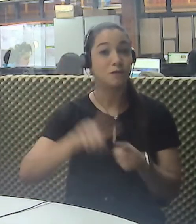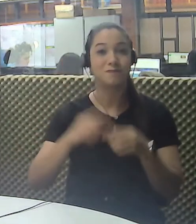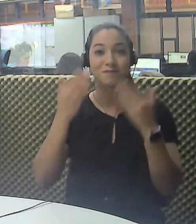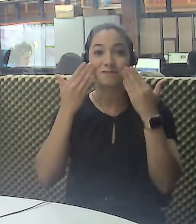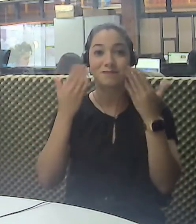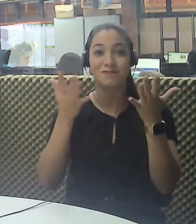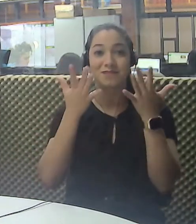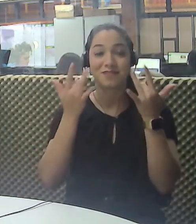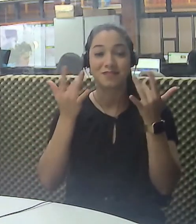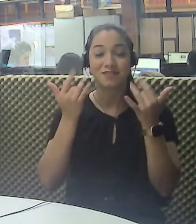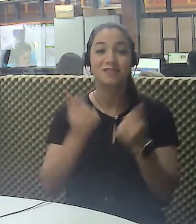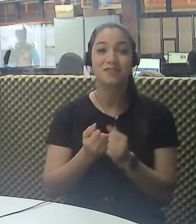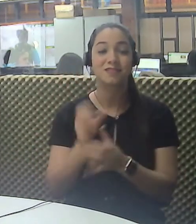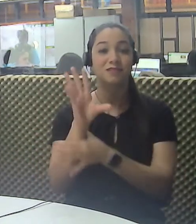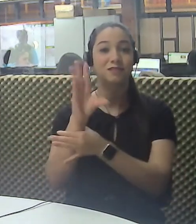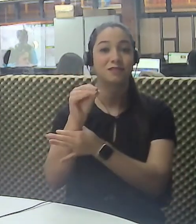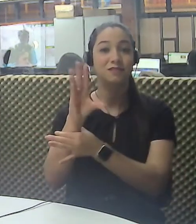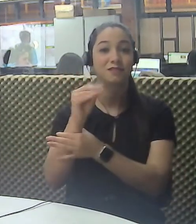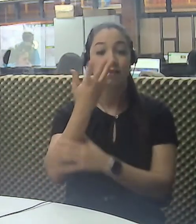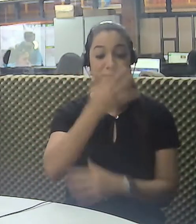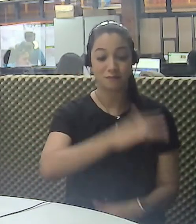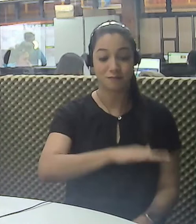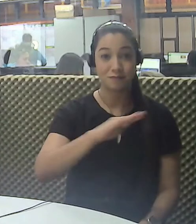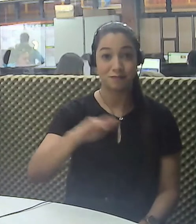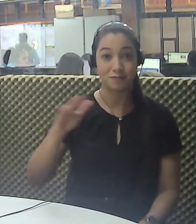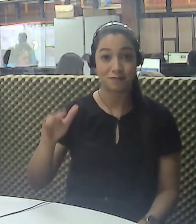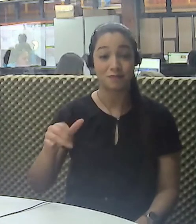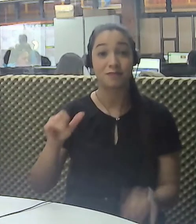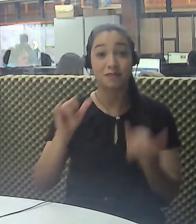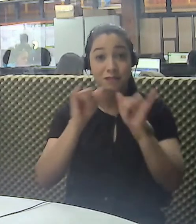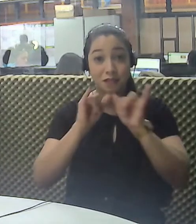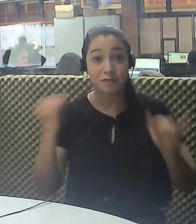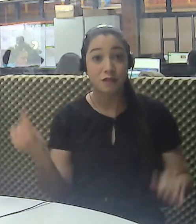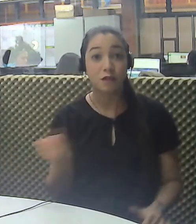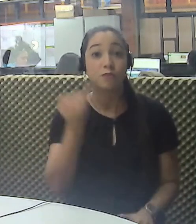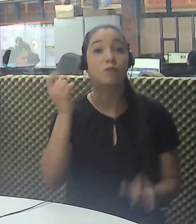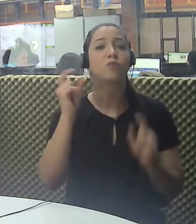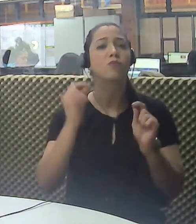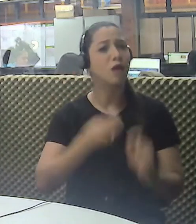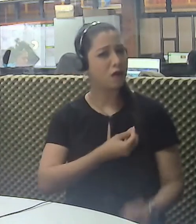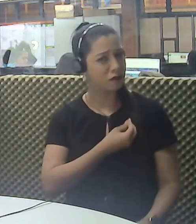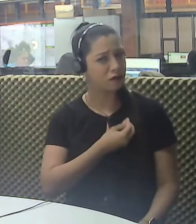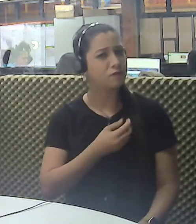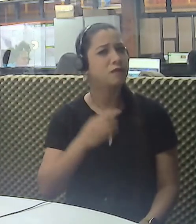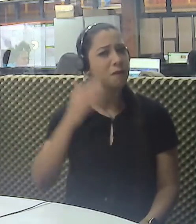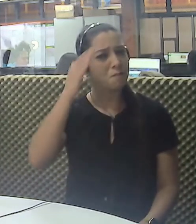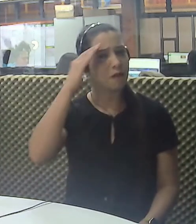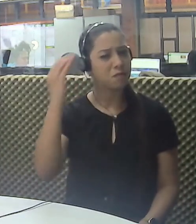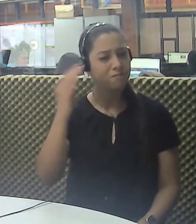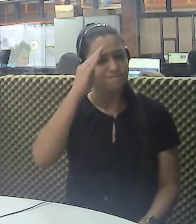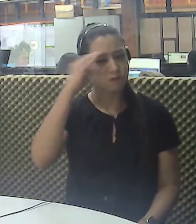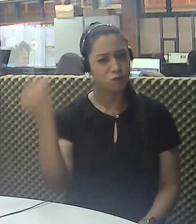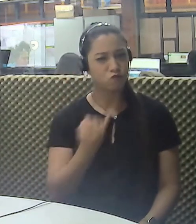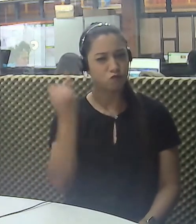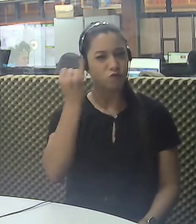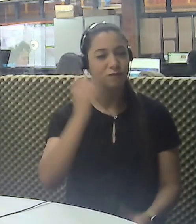apresentação teatral de fantoche com as crianças. E ressaltando sempre, né, que a vida é sempre mais